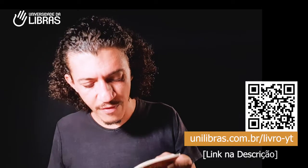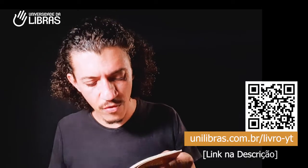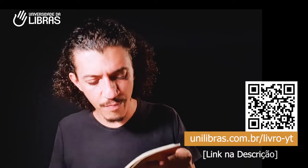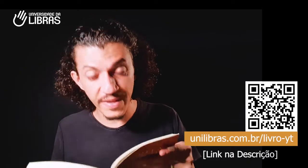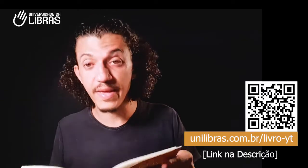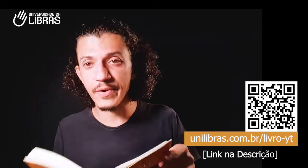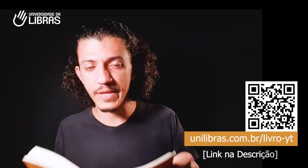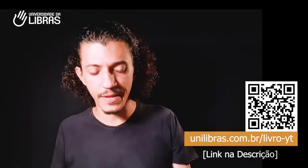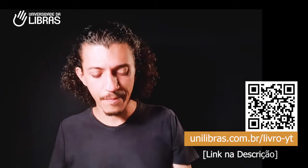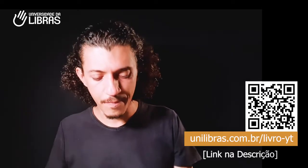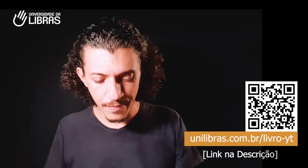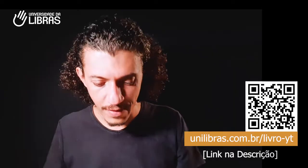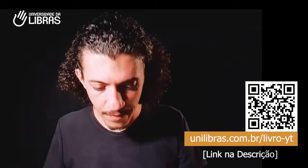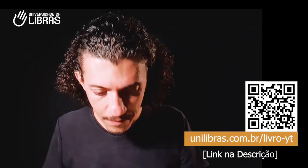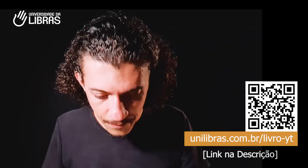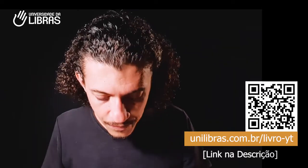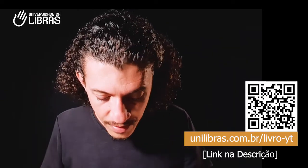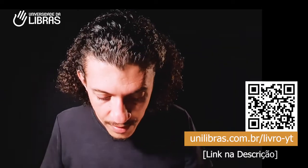porque ficou pequena aqui ó